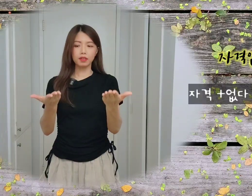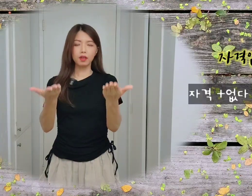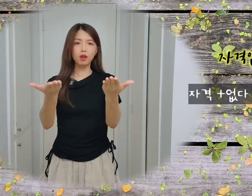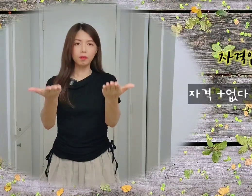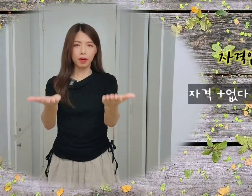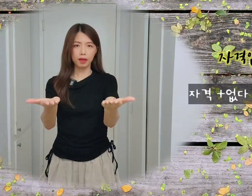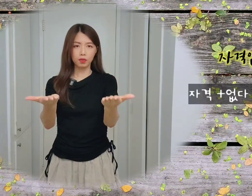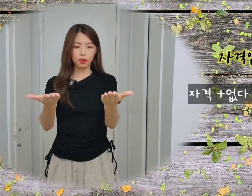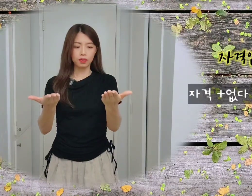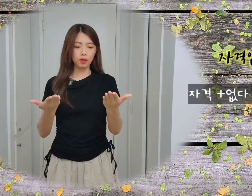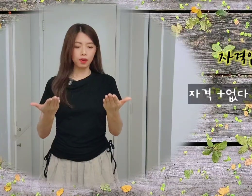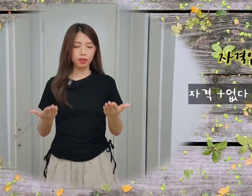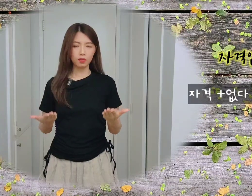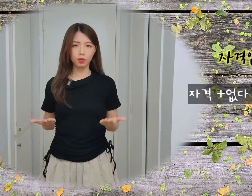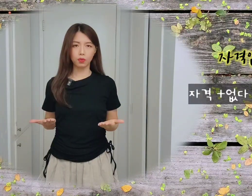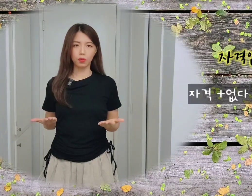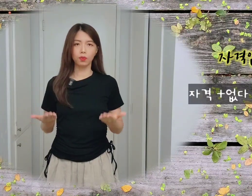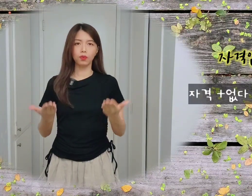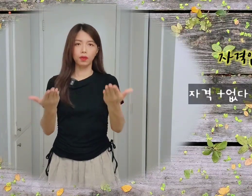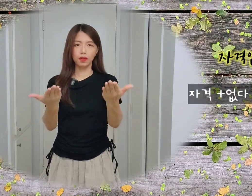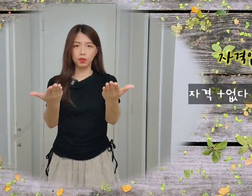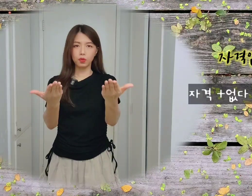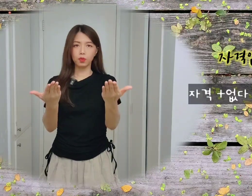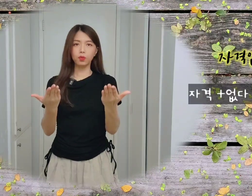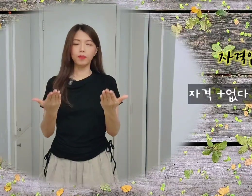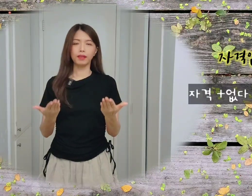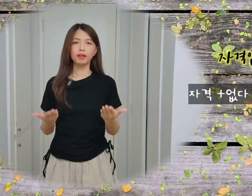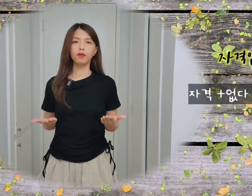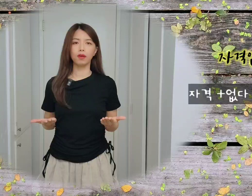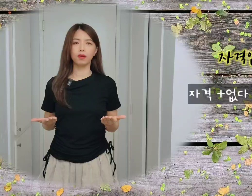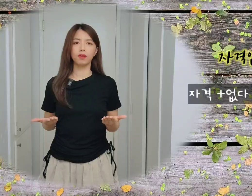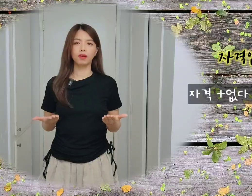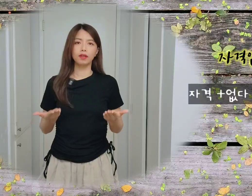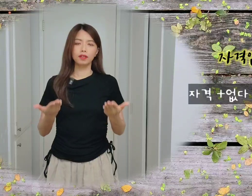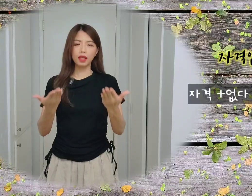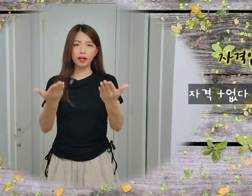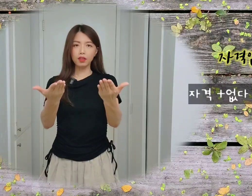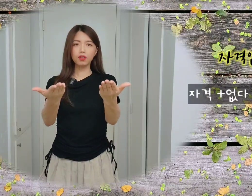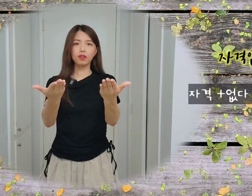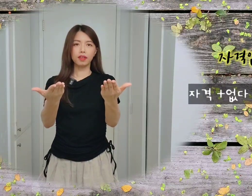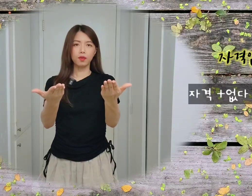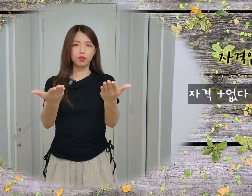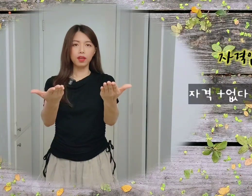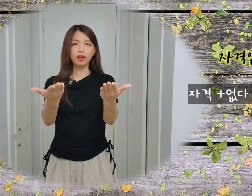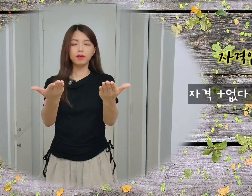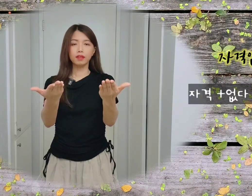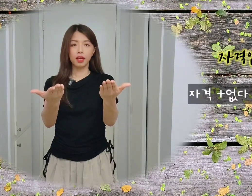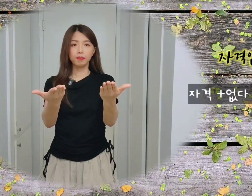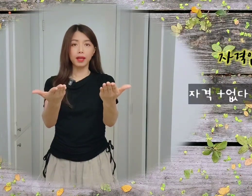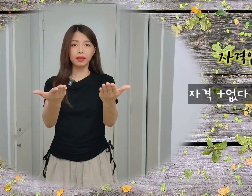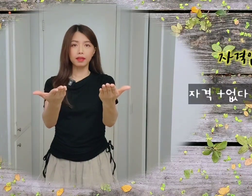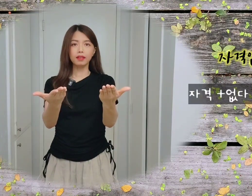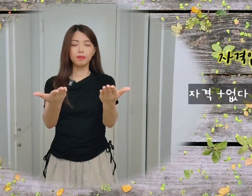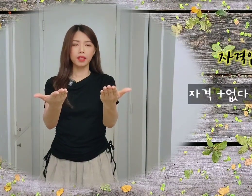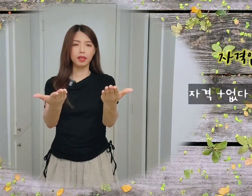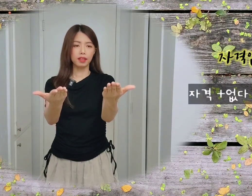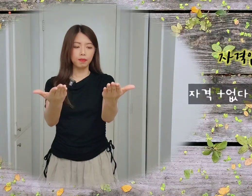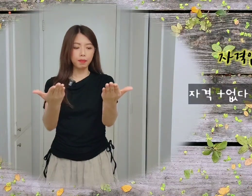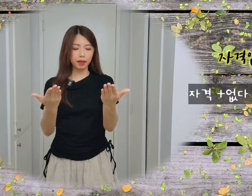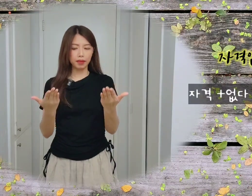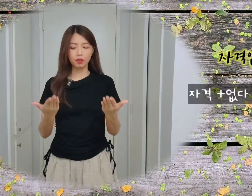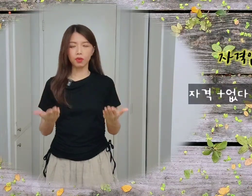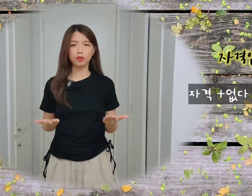손바닥 펴셔서 바깥쪽에서 안쪽으로, 내 쪽으로 받는 거예요. 사랑해 주셨기 때문에 내가 받는